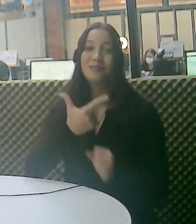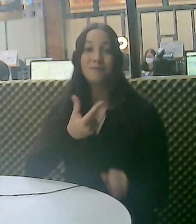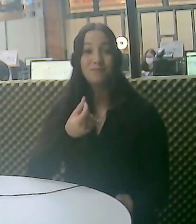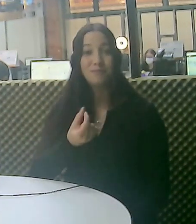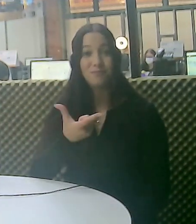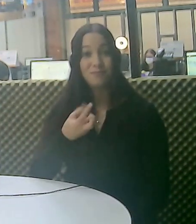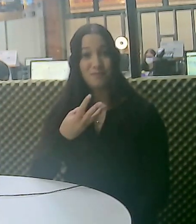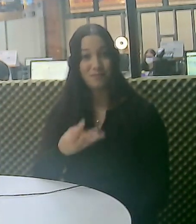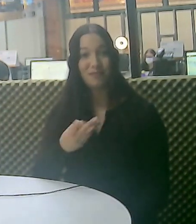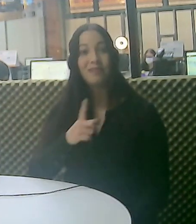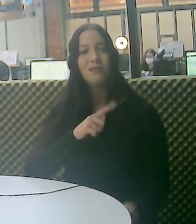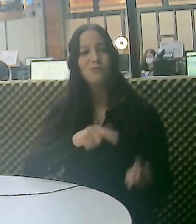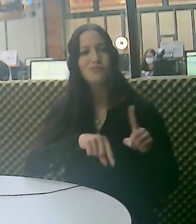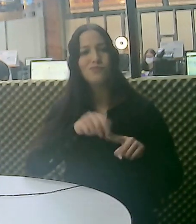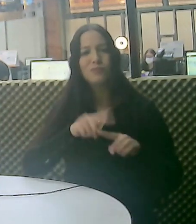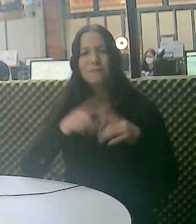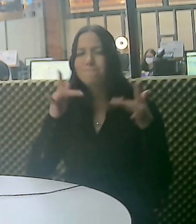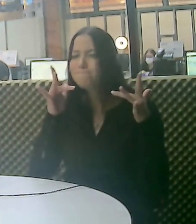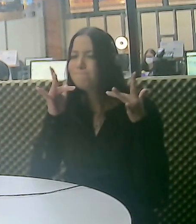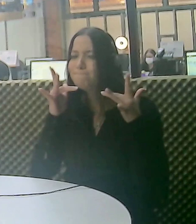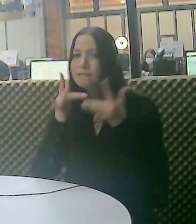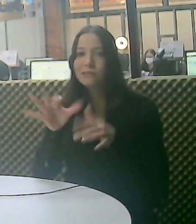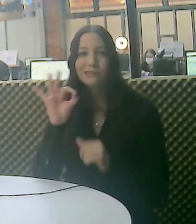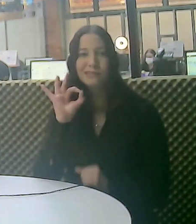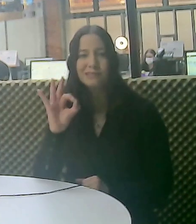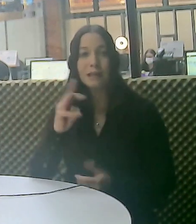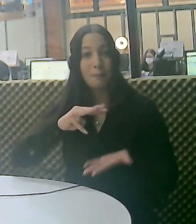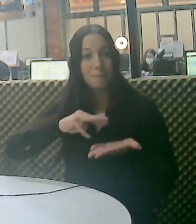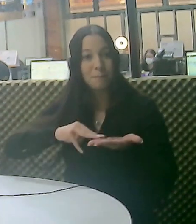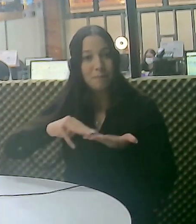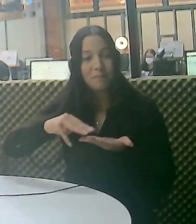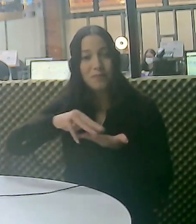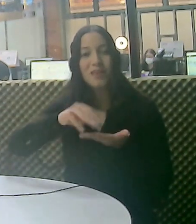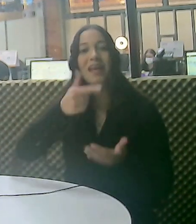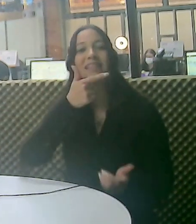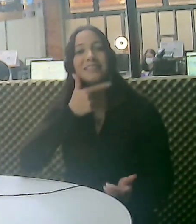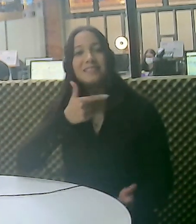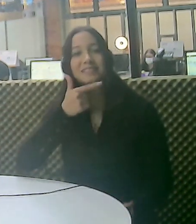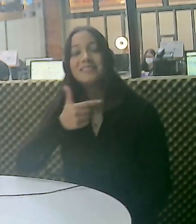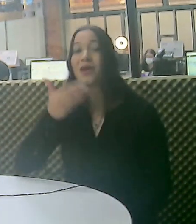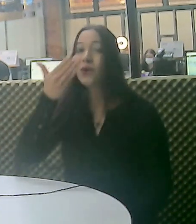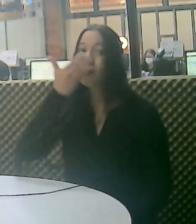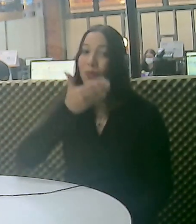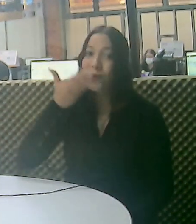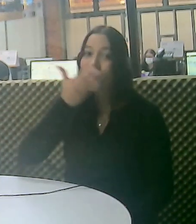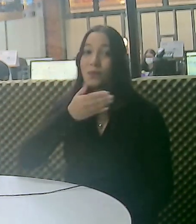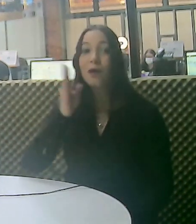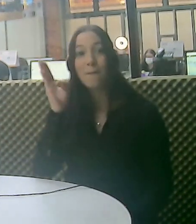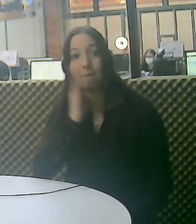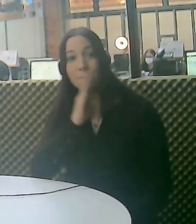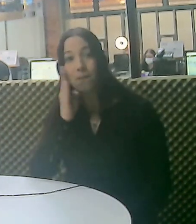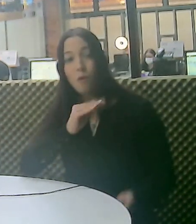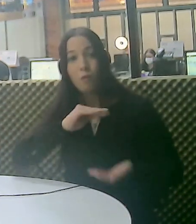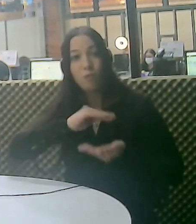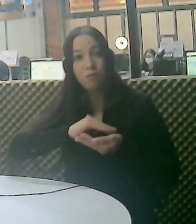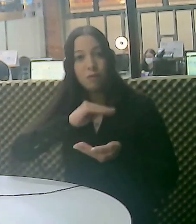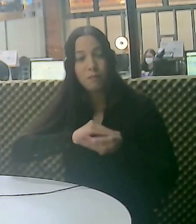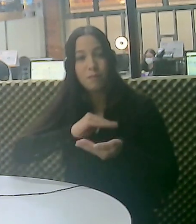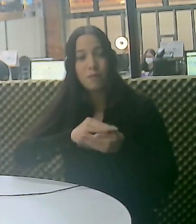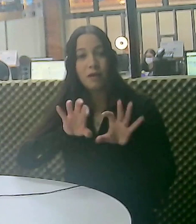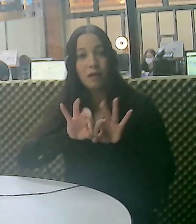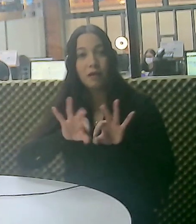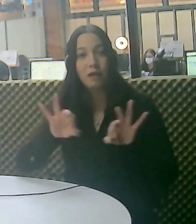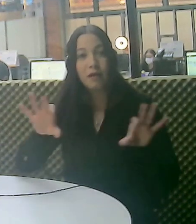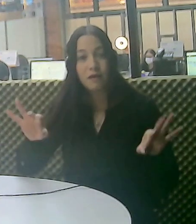2023, traz itens que dão água na boca, como pastéis, queijos, doces, bolos, pamonhas,